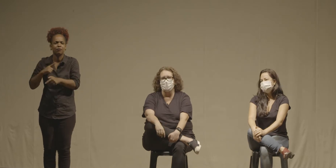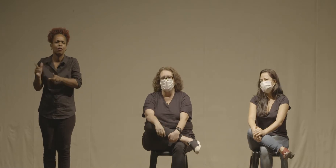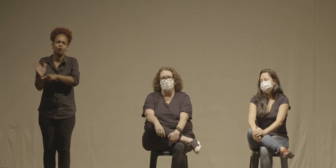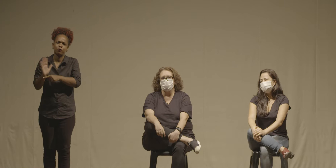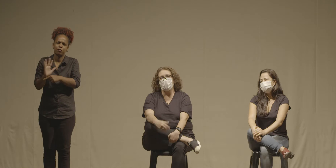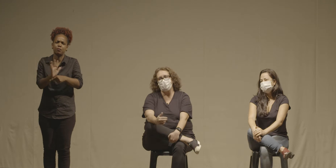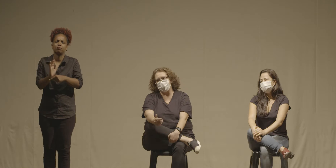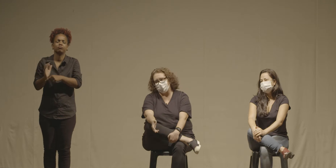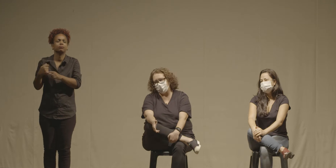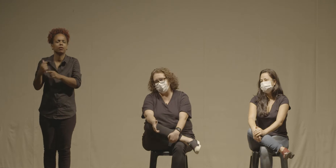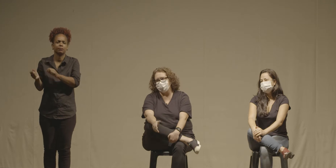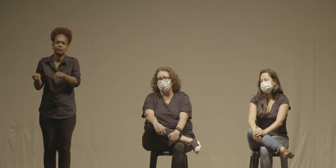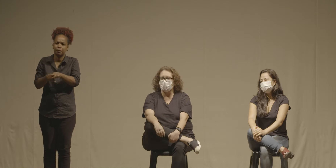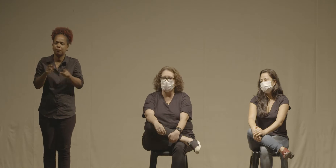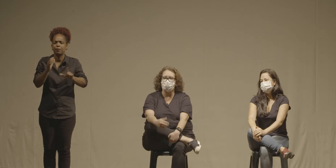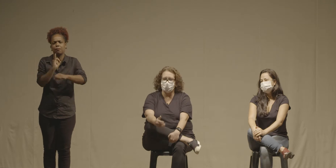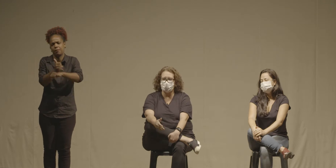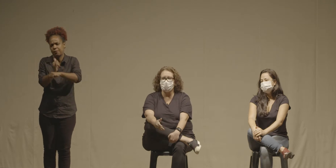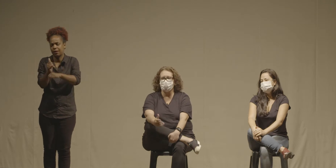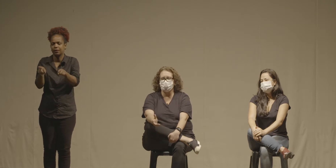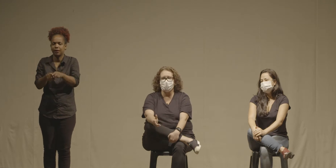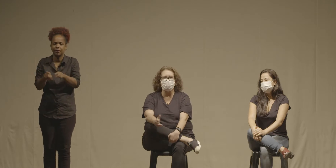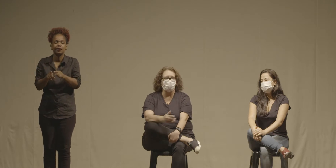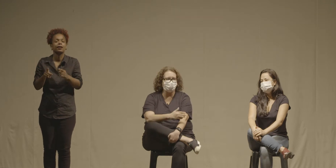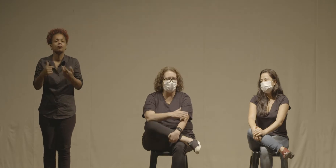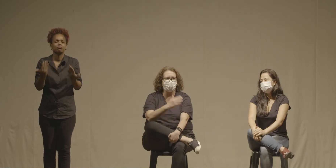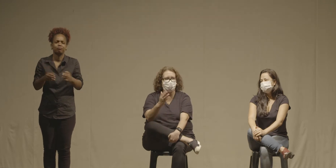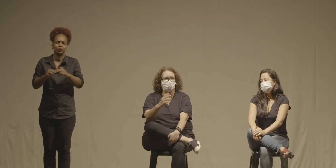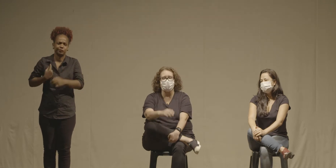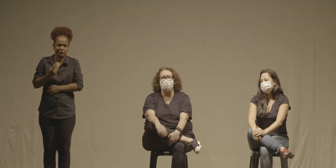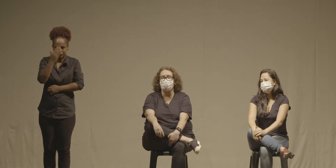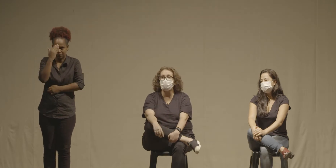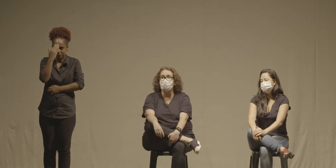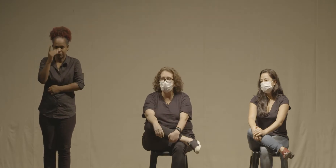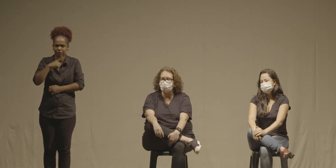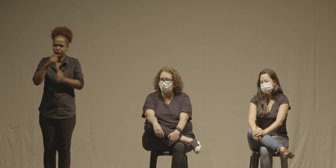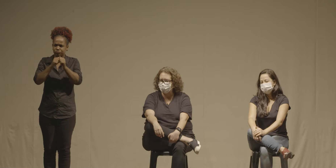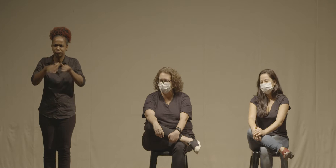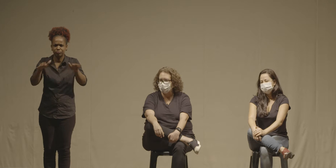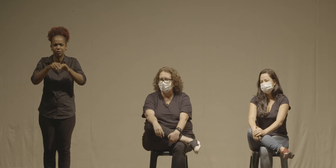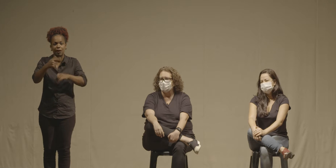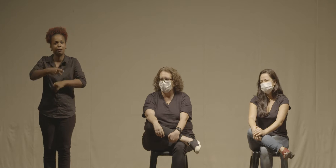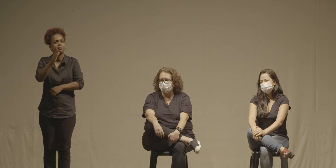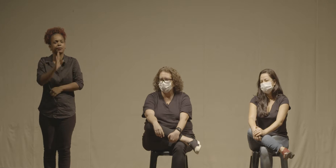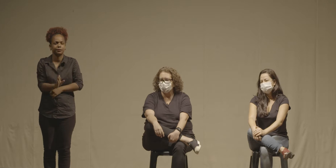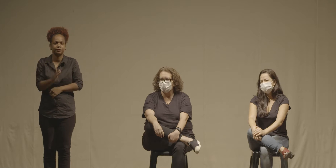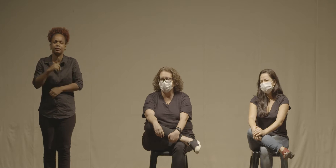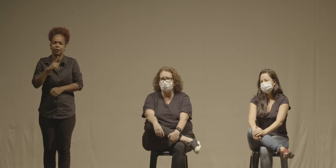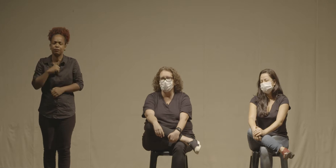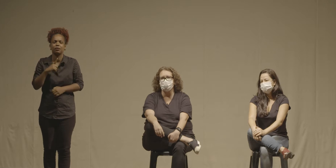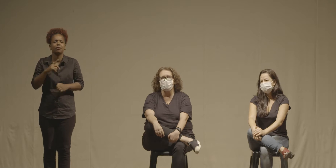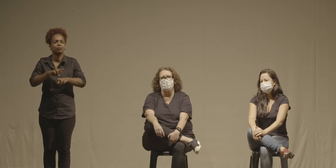longa-metragem, documental, né, que é um gênero que a gente sabe que, apesar de ter crescido muito no Brasil, a